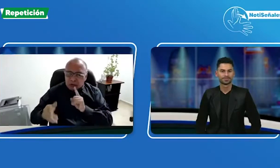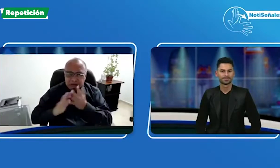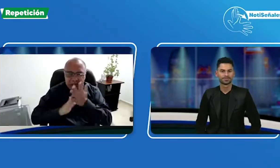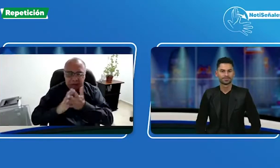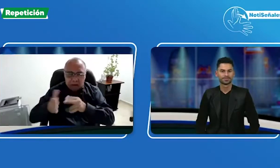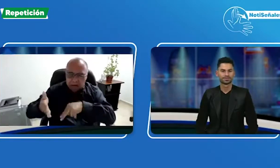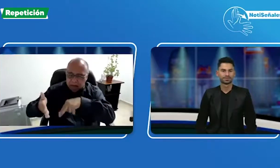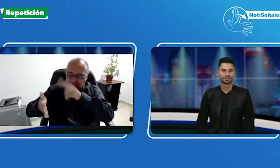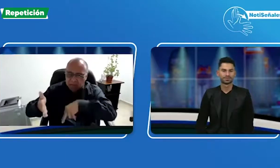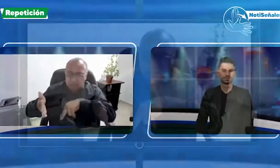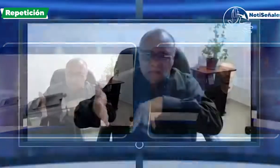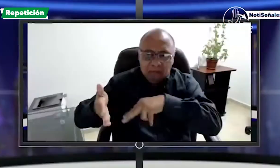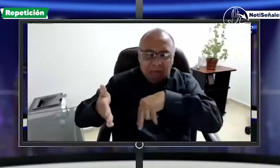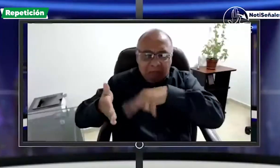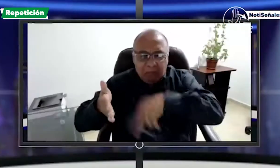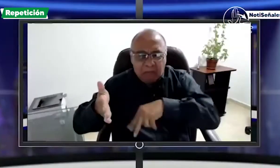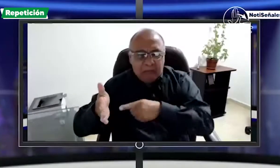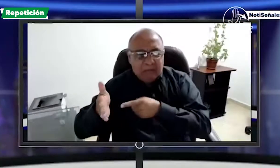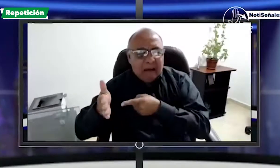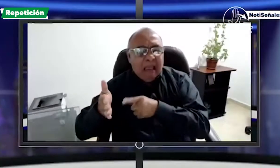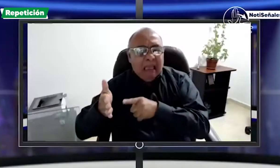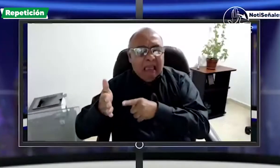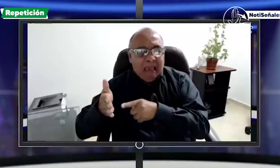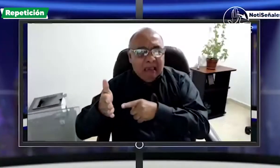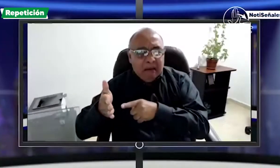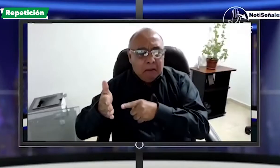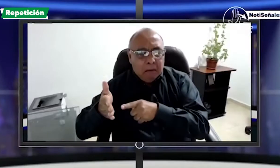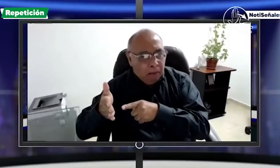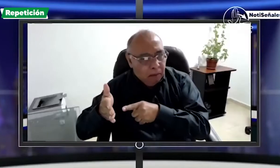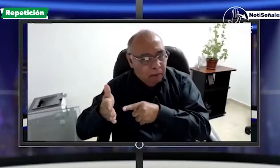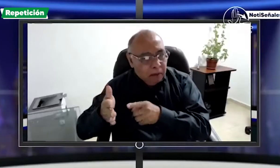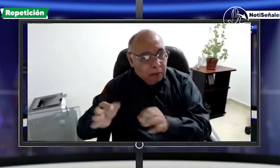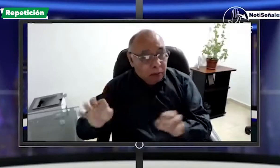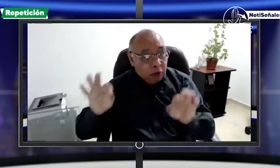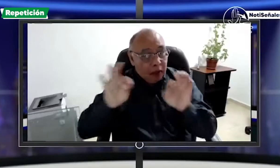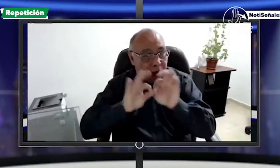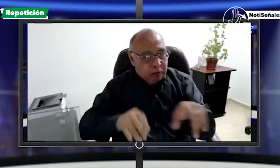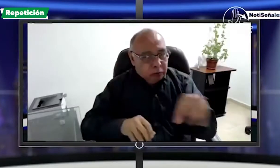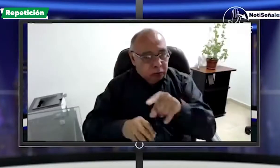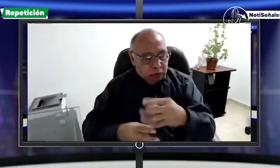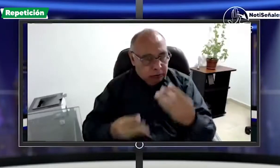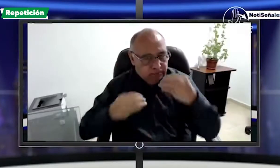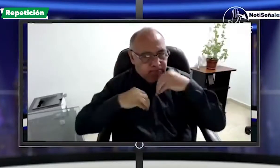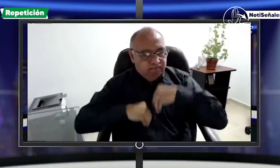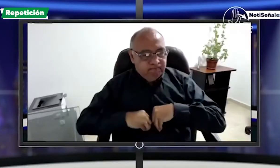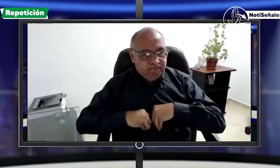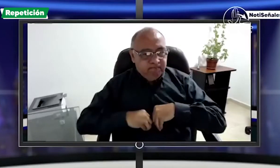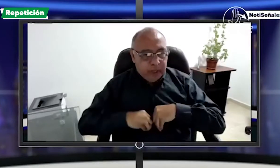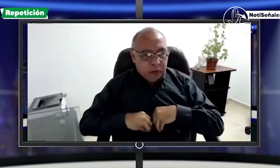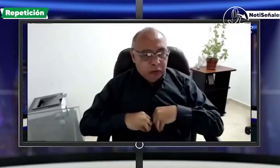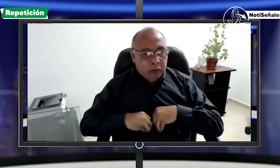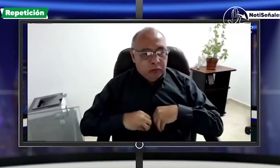Hemos visto Que algunas personas Sordas Cuando ven el tema De la convención De los derechos De las personas Con discapacidad Pues se preguntan Como ¿De qué